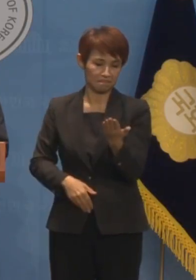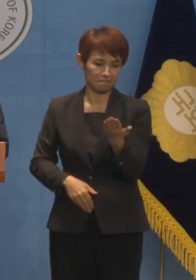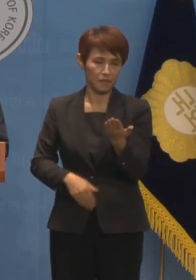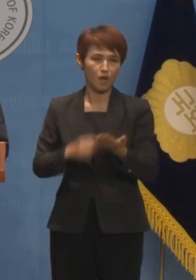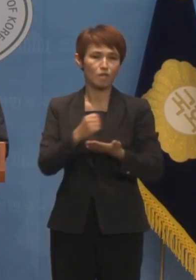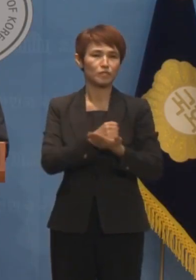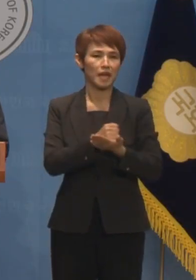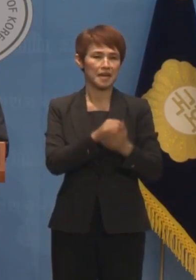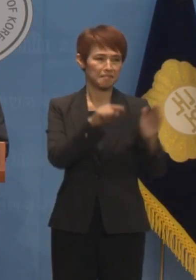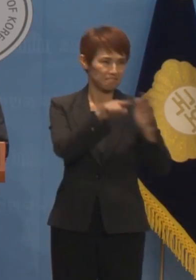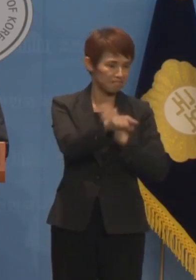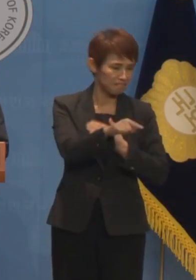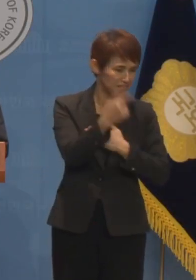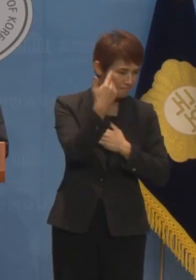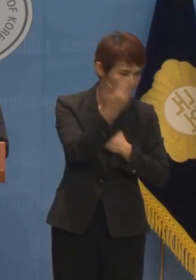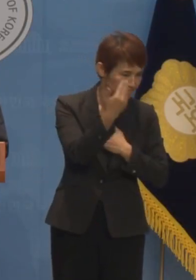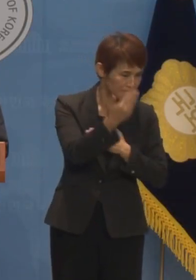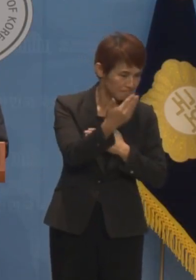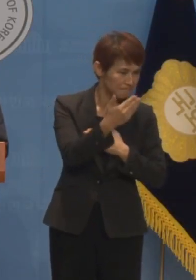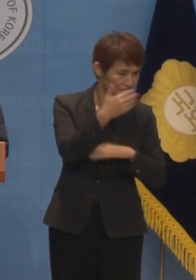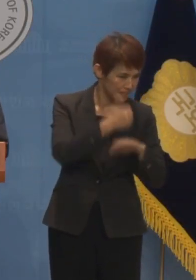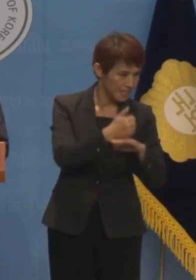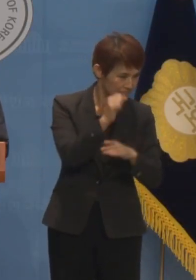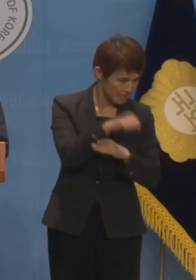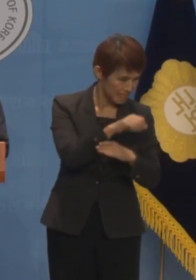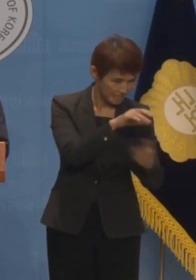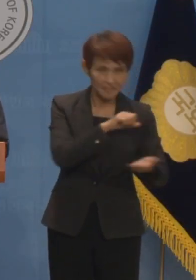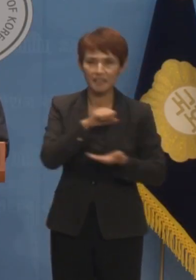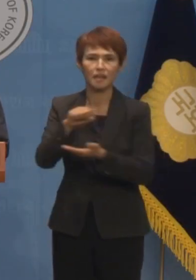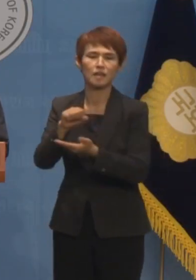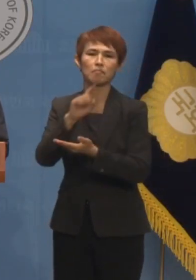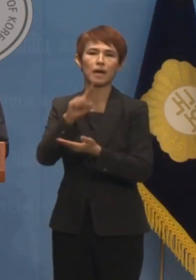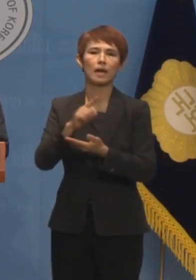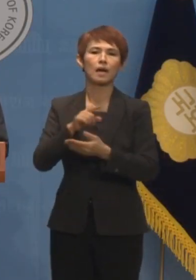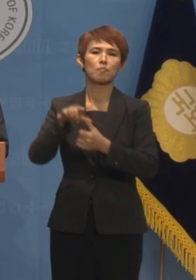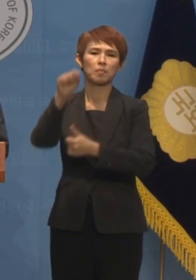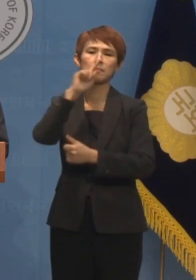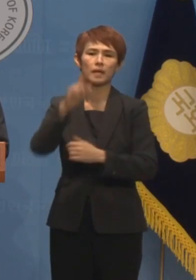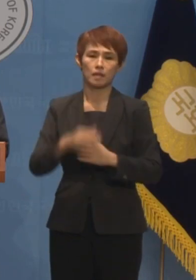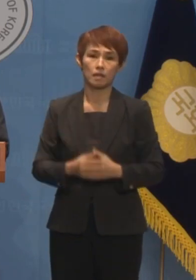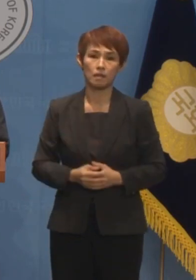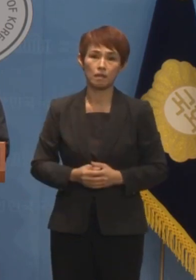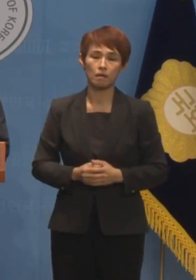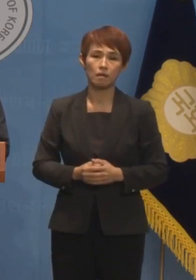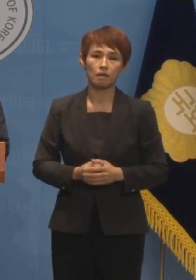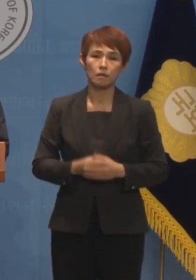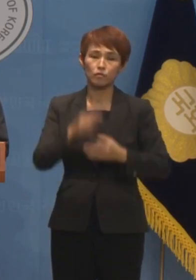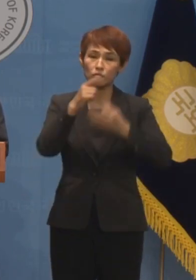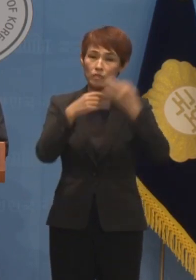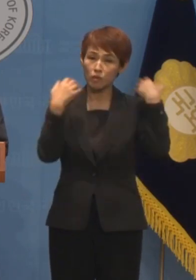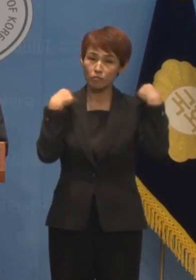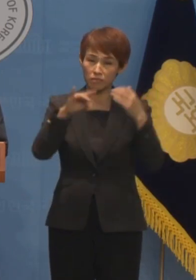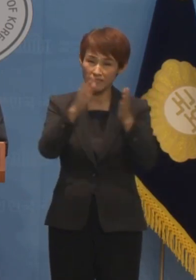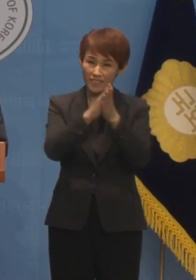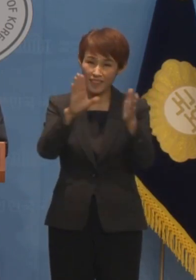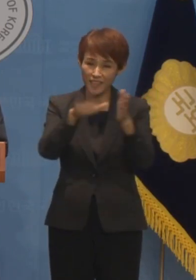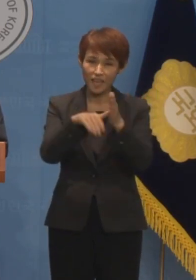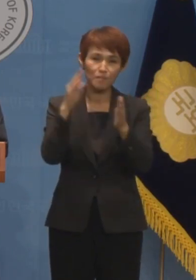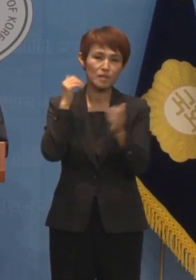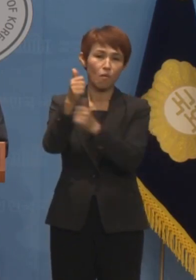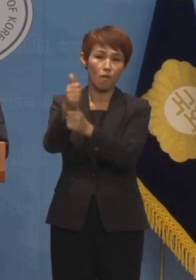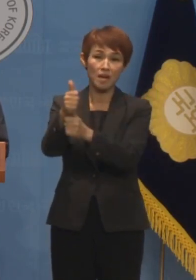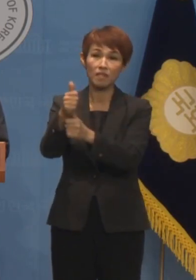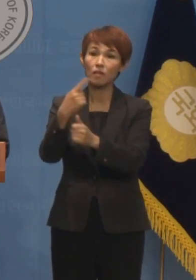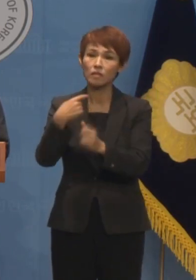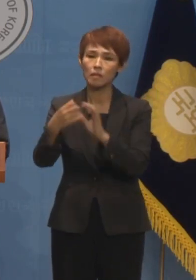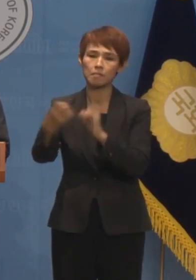통한 본다는 말도 있었다 윤성열 정부 초기 대통령 실에서 비서관으로 일했던 인사의